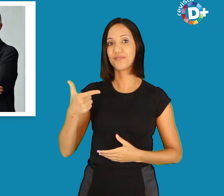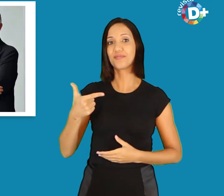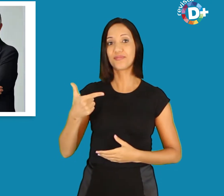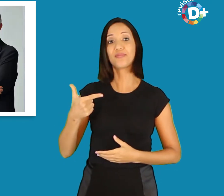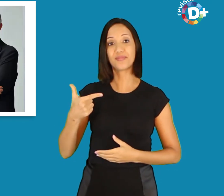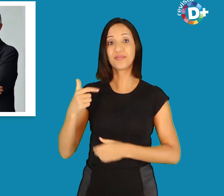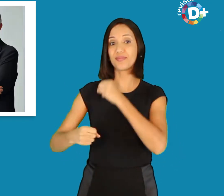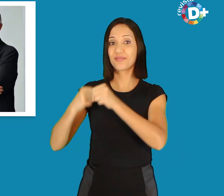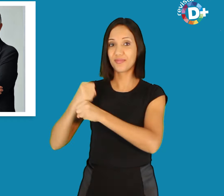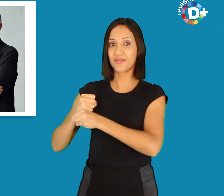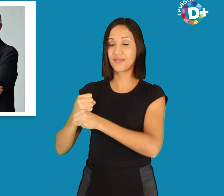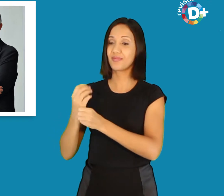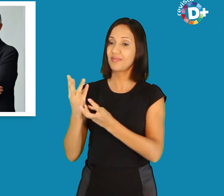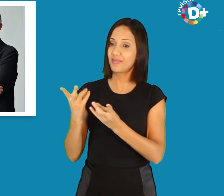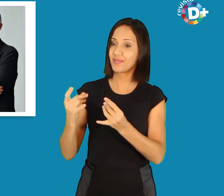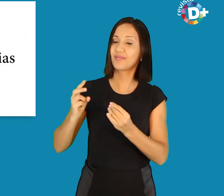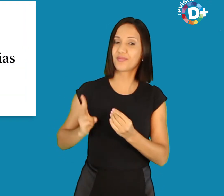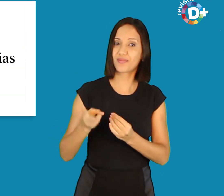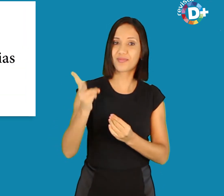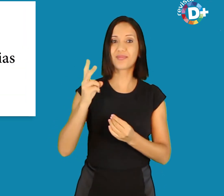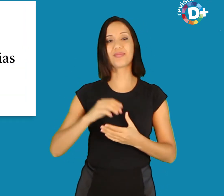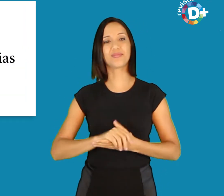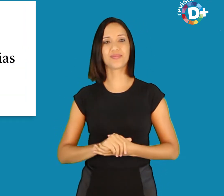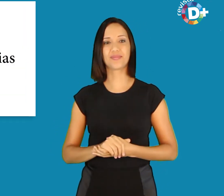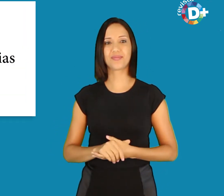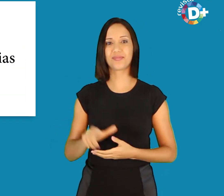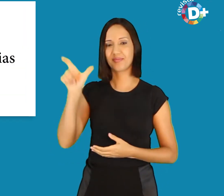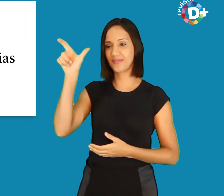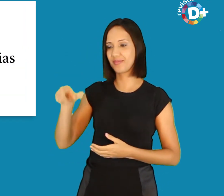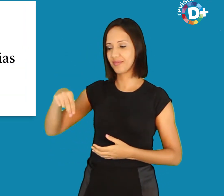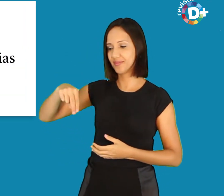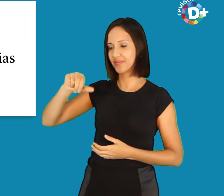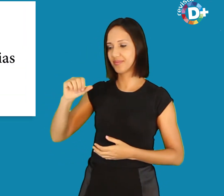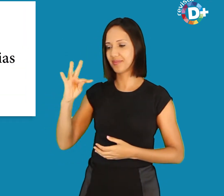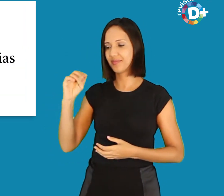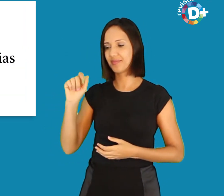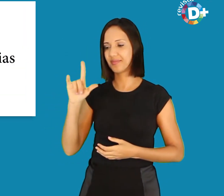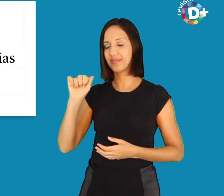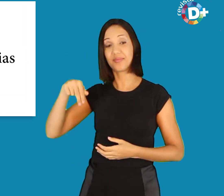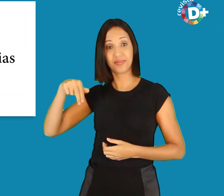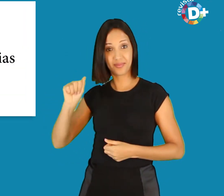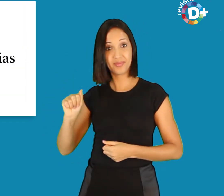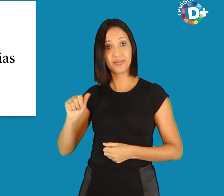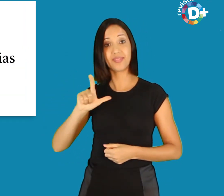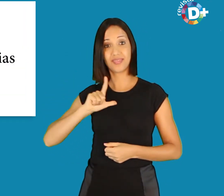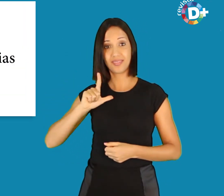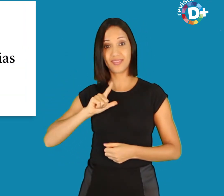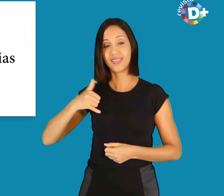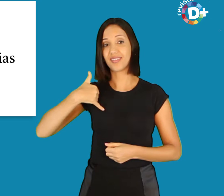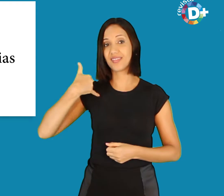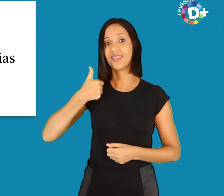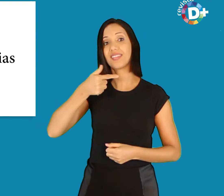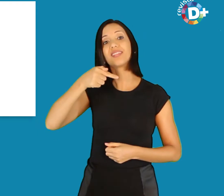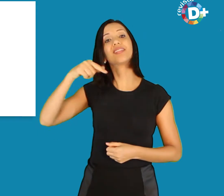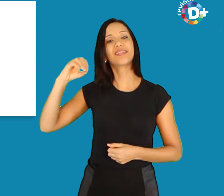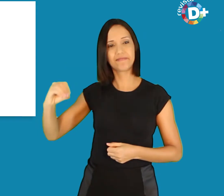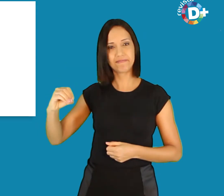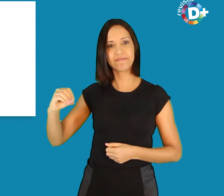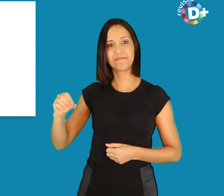anos atualmente tem dificuldades para falar mas seu marido dar sujeiras com quem está casada há quase